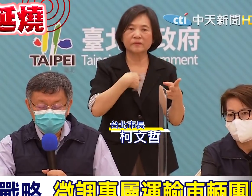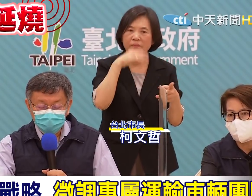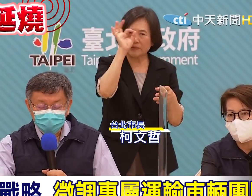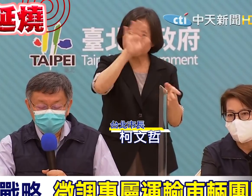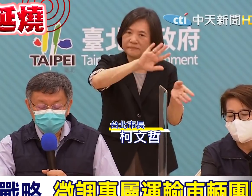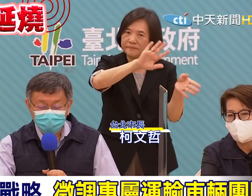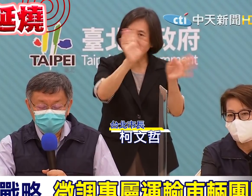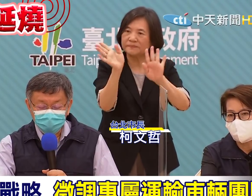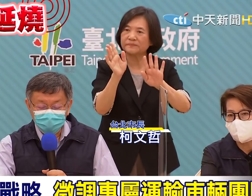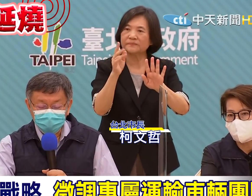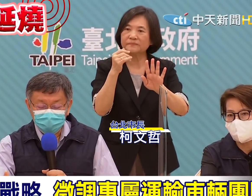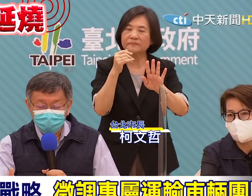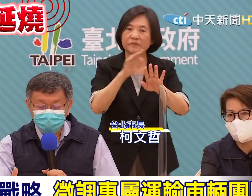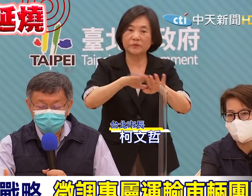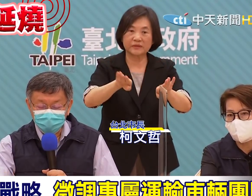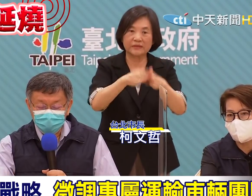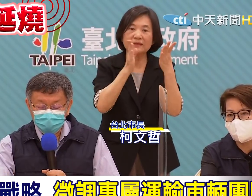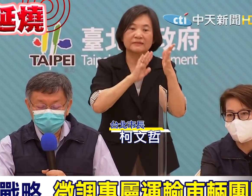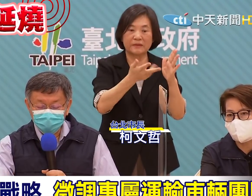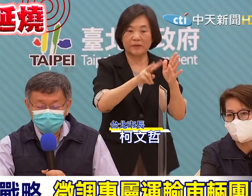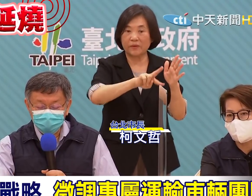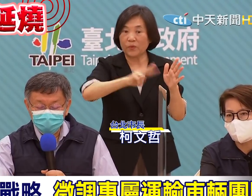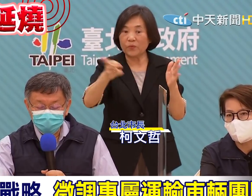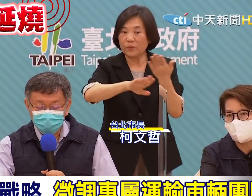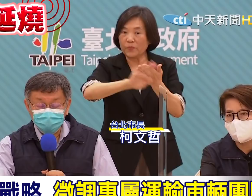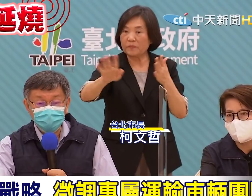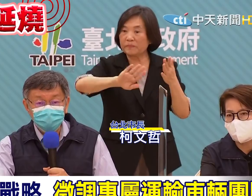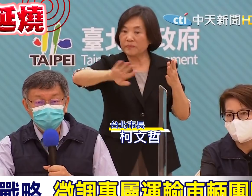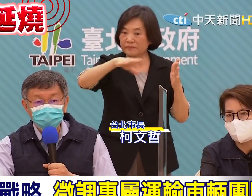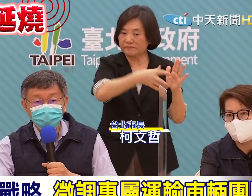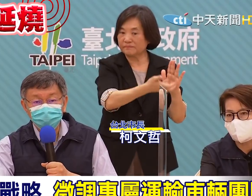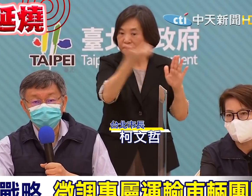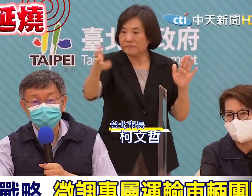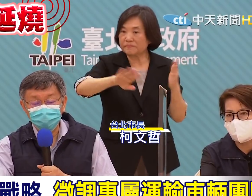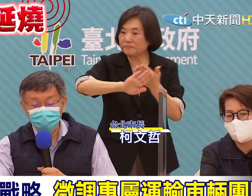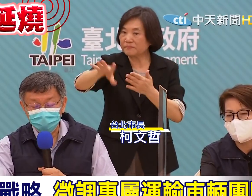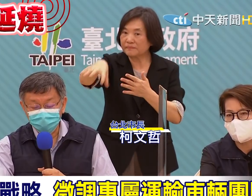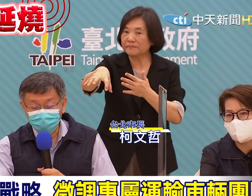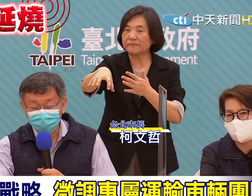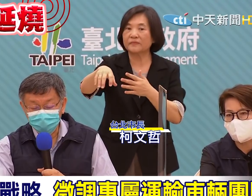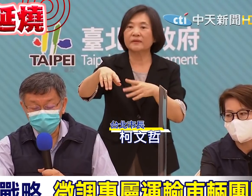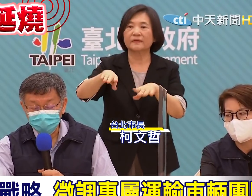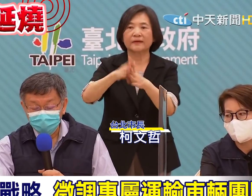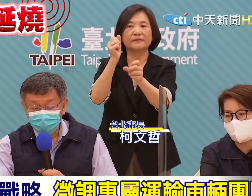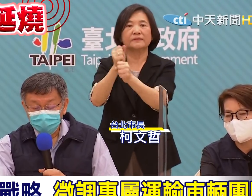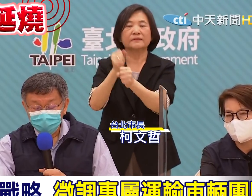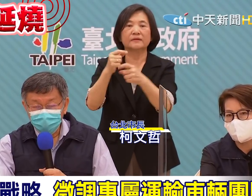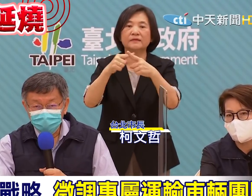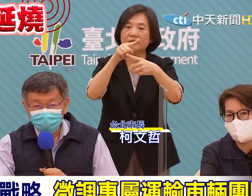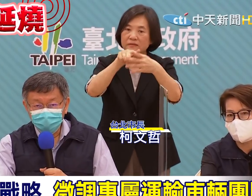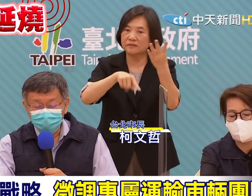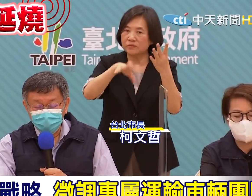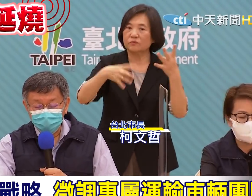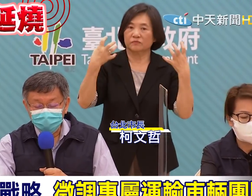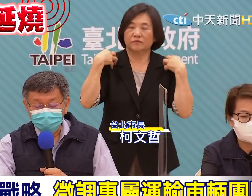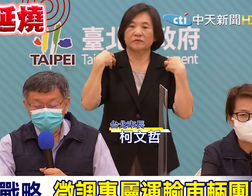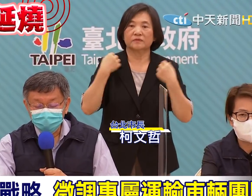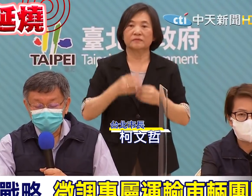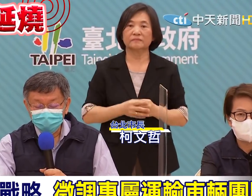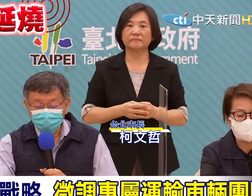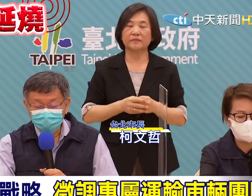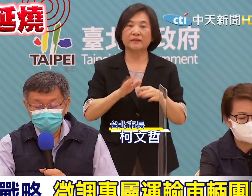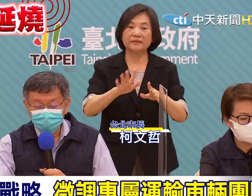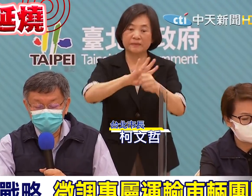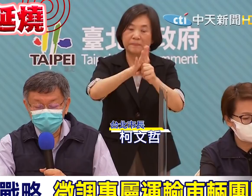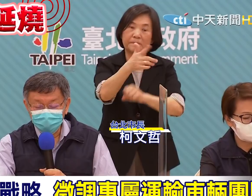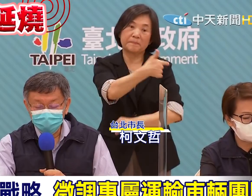哦，开始展开这异地办公，你看，那这个由我们台北市政府人事处哈会去控制。那么疫苗哦，